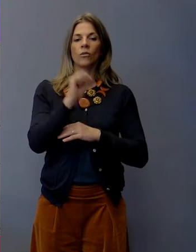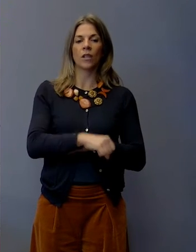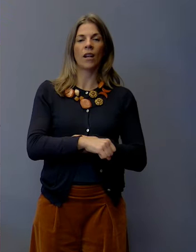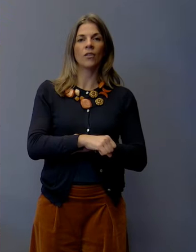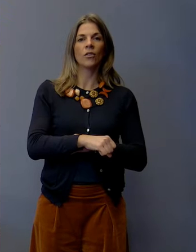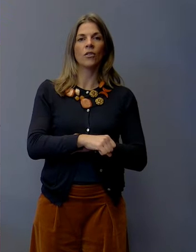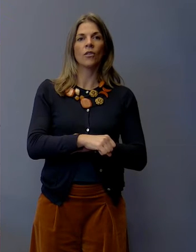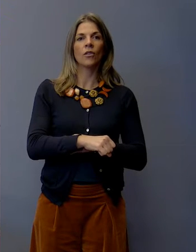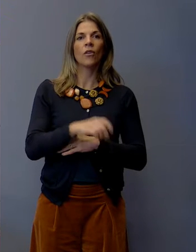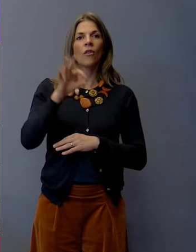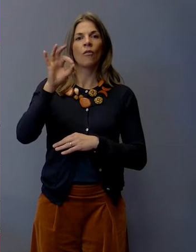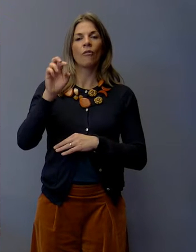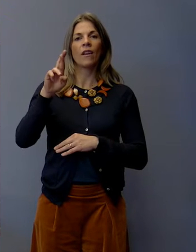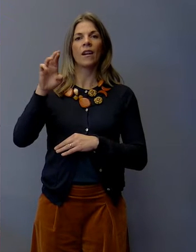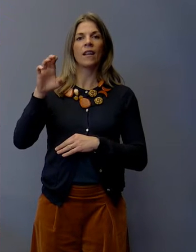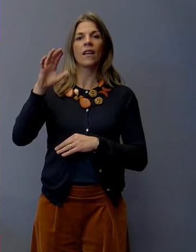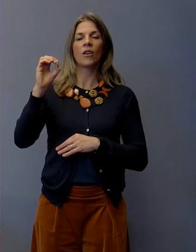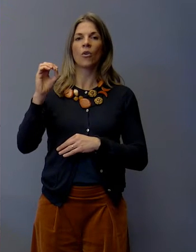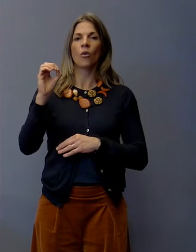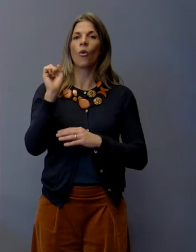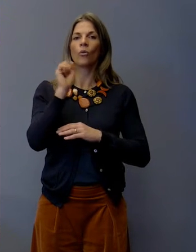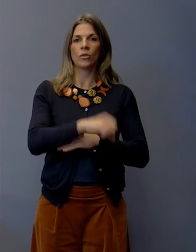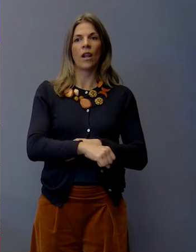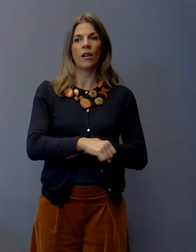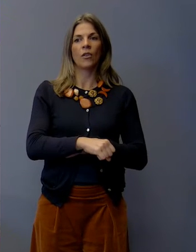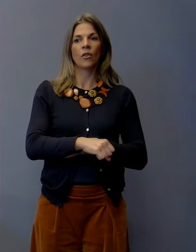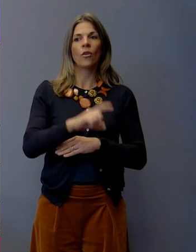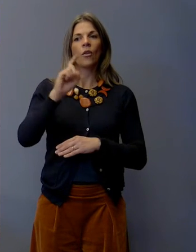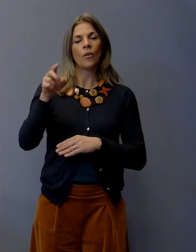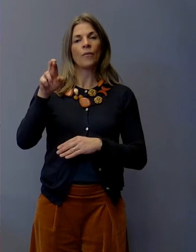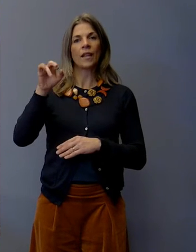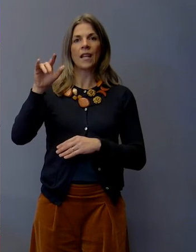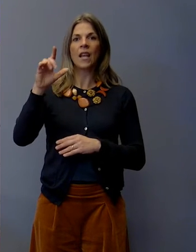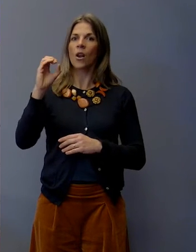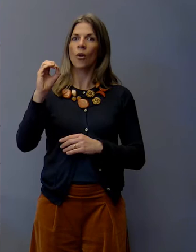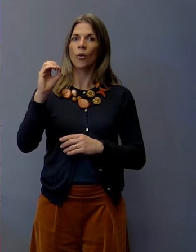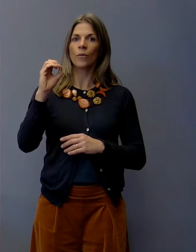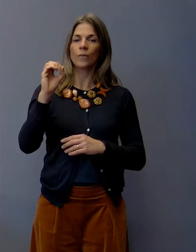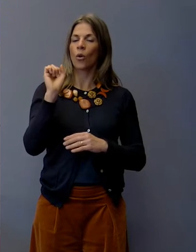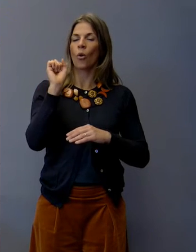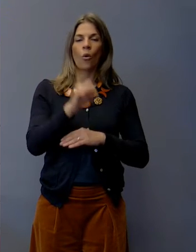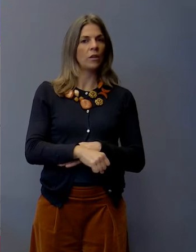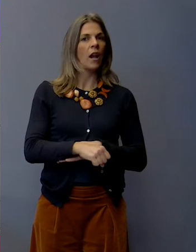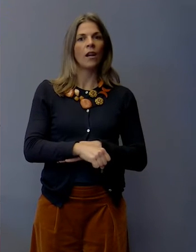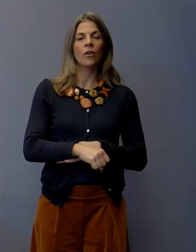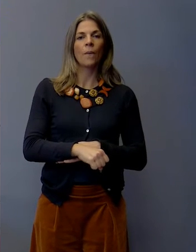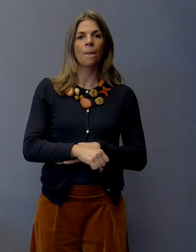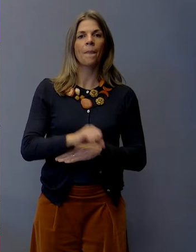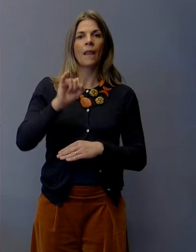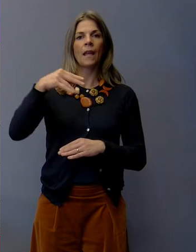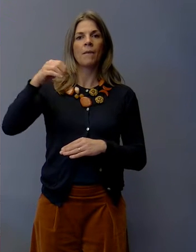consigliere ferrero contrario consigliere grillo contrario consiglieri